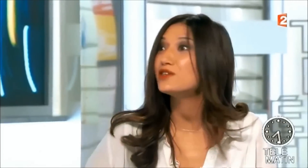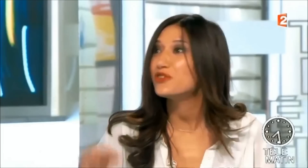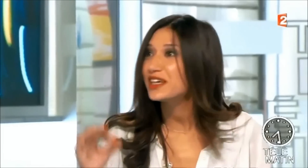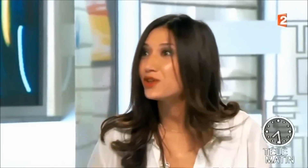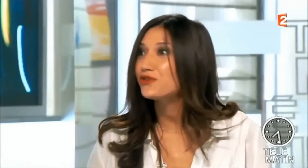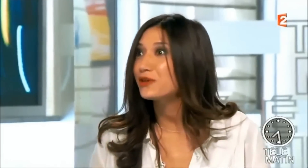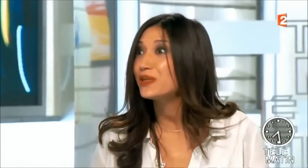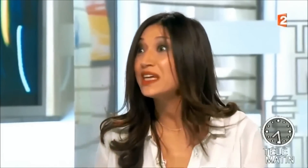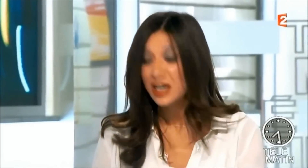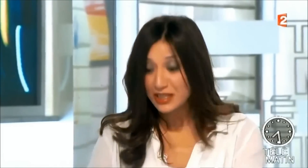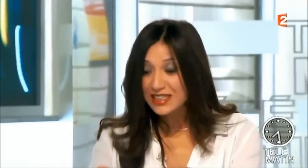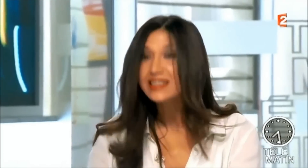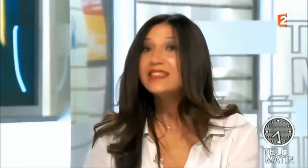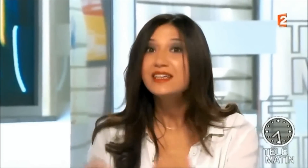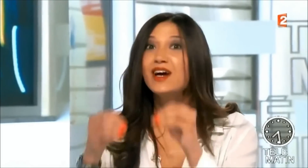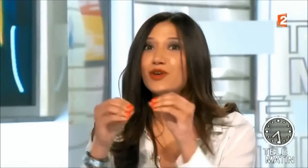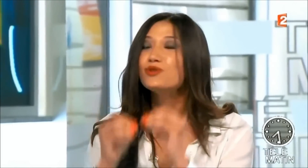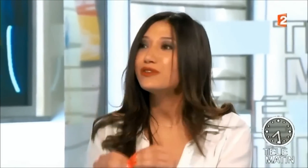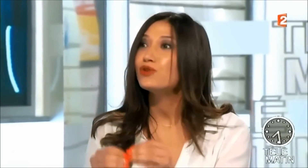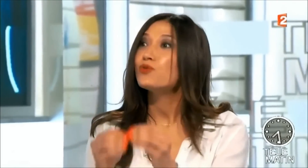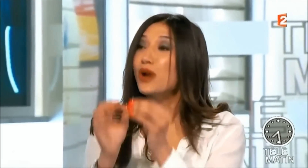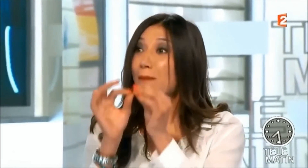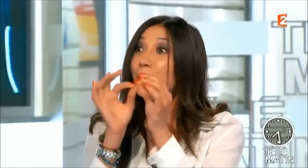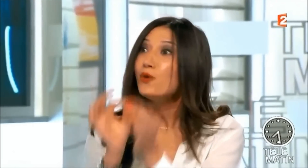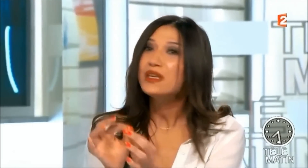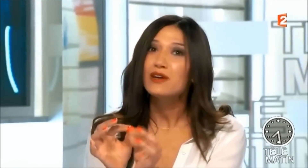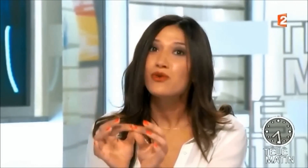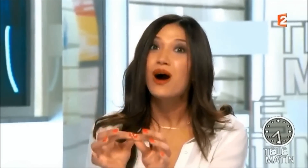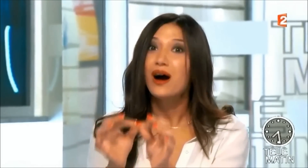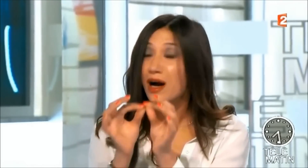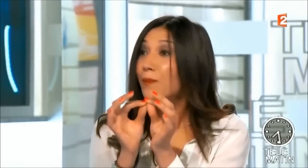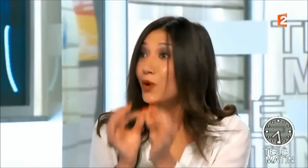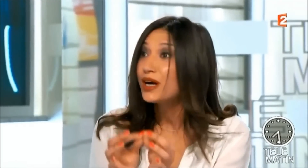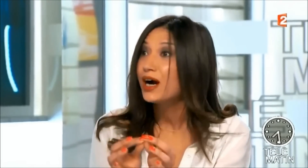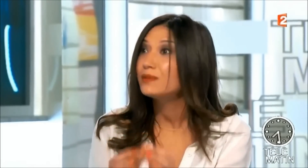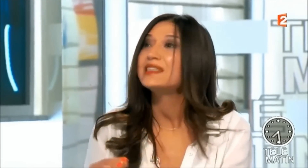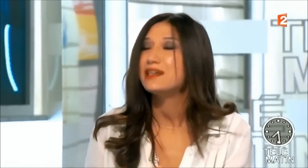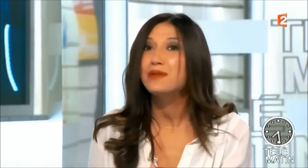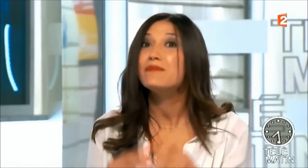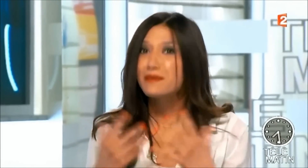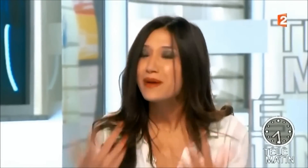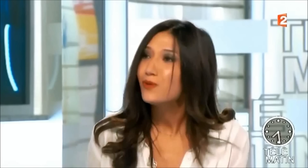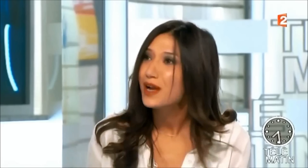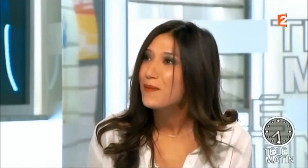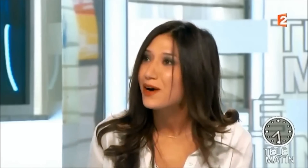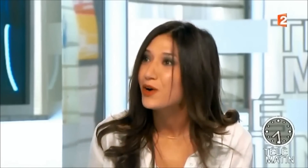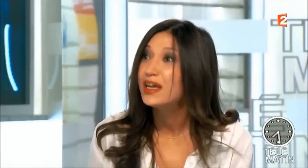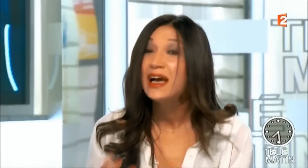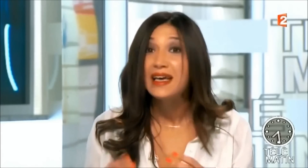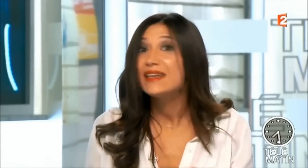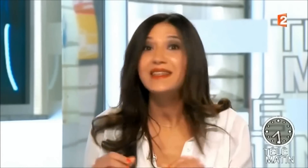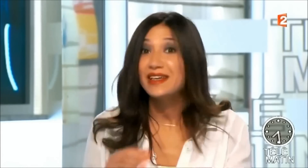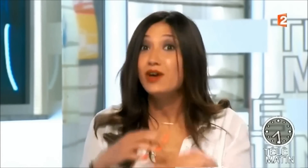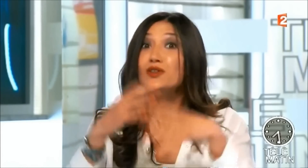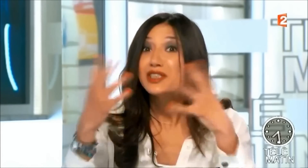79 et 88, ici, que nous avons eu pour la première fois un programme qui s'appelait Mes mains ont la parole, ouais, et qui était